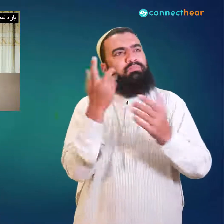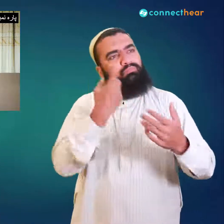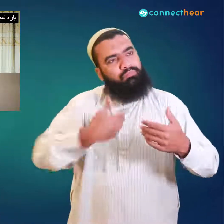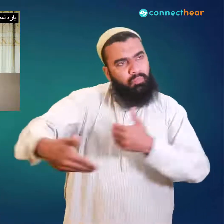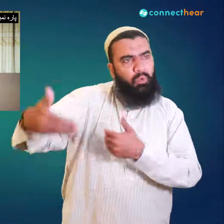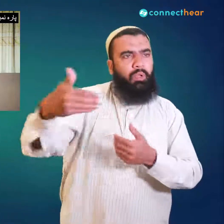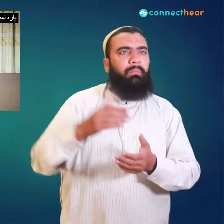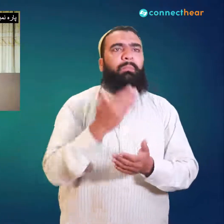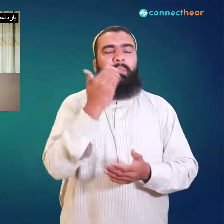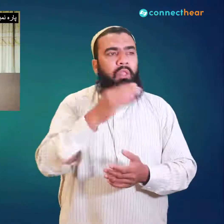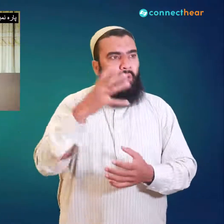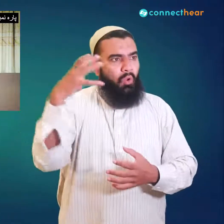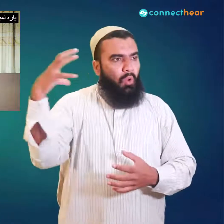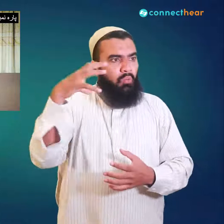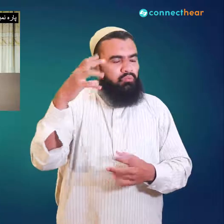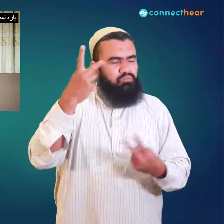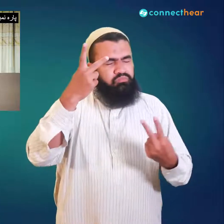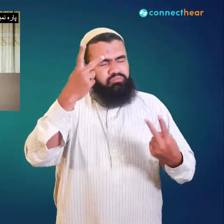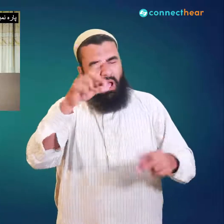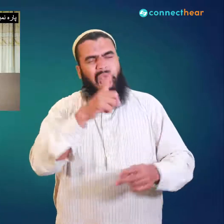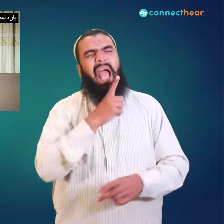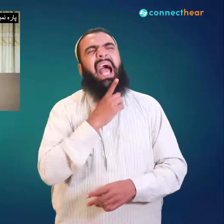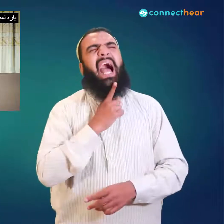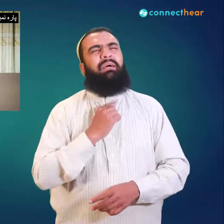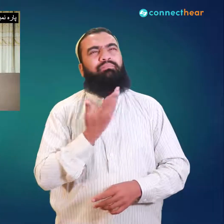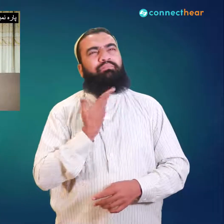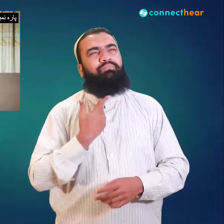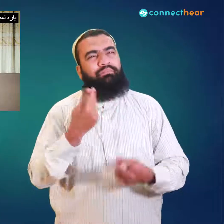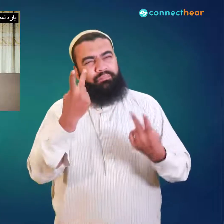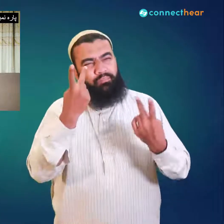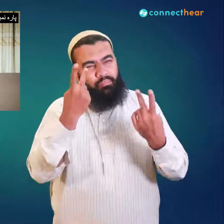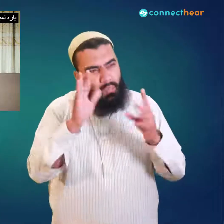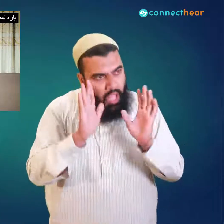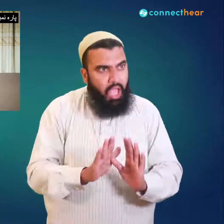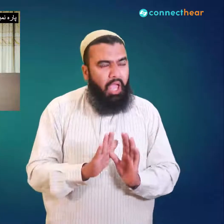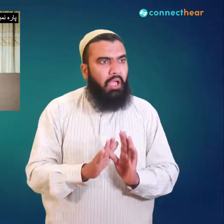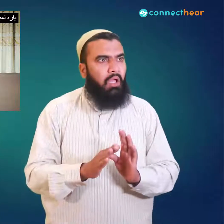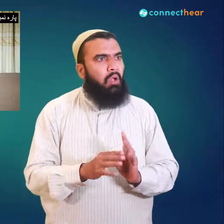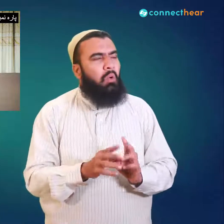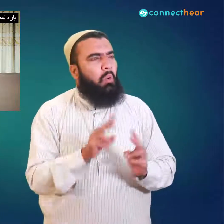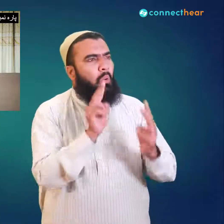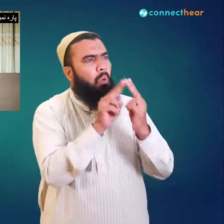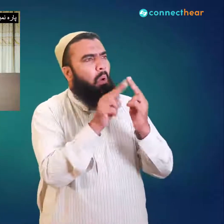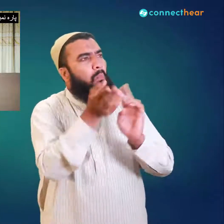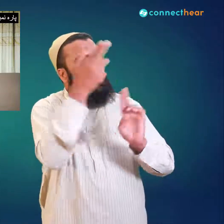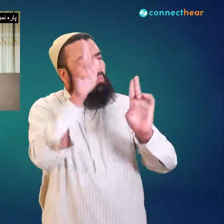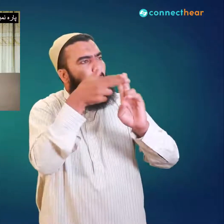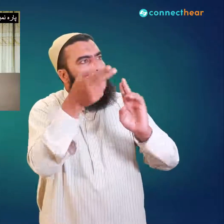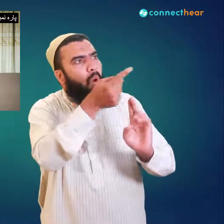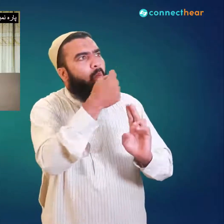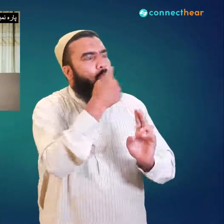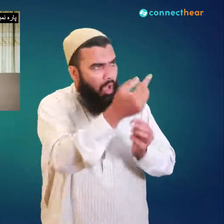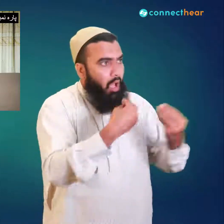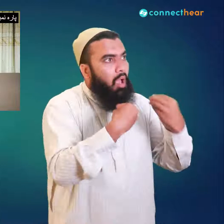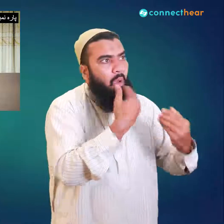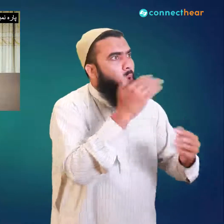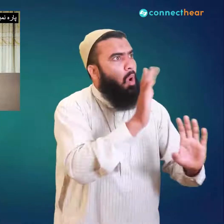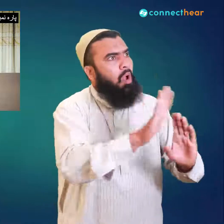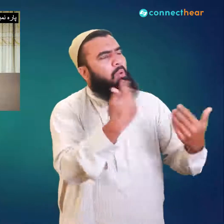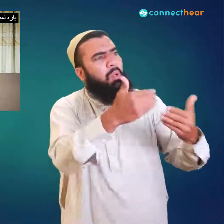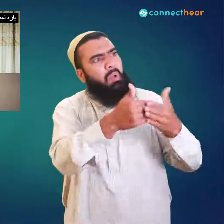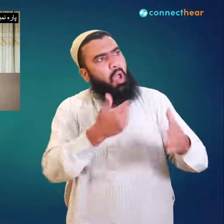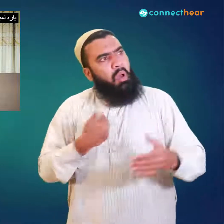اور ہیبت ہوگی، اس کی وجہ سے کوئی ایک دوسرے سے بات نہیں کر سکے گا۔ رکوع نمبر